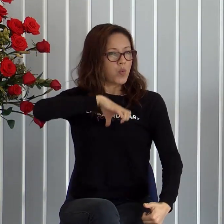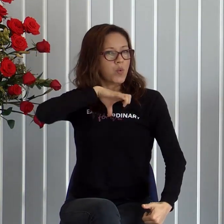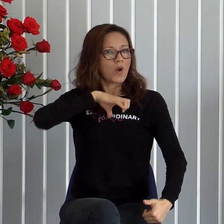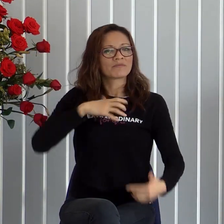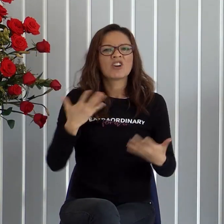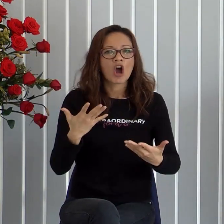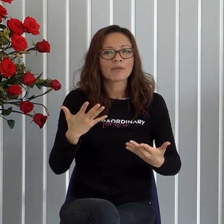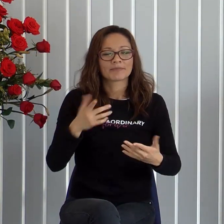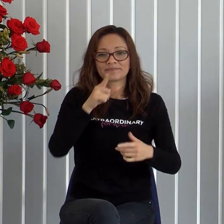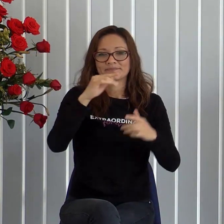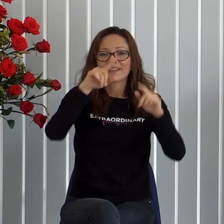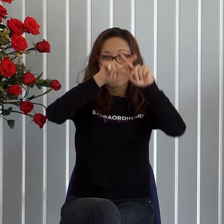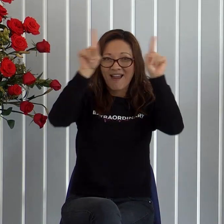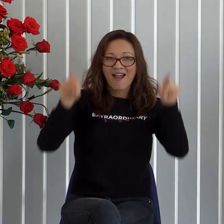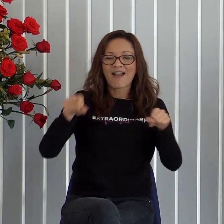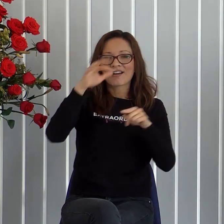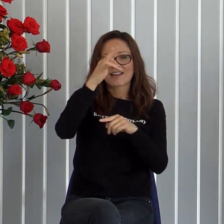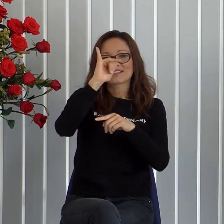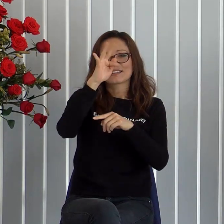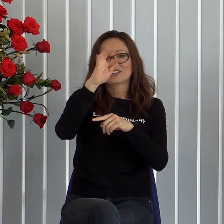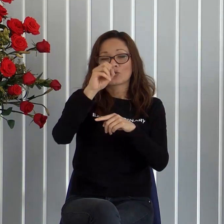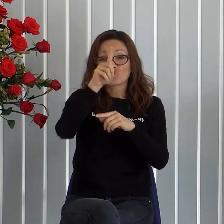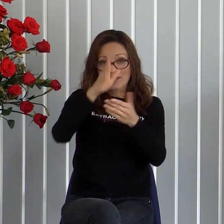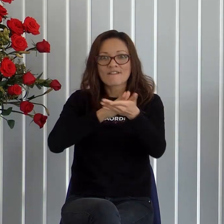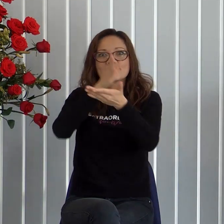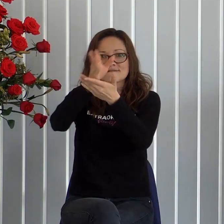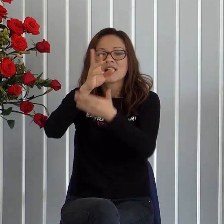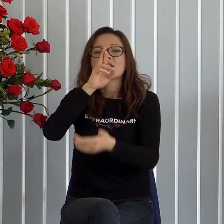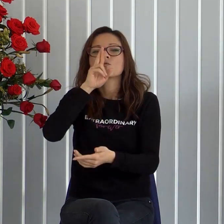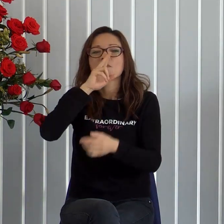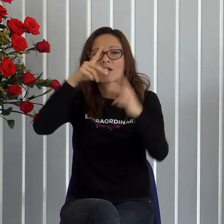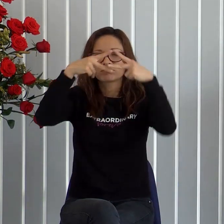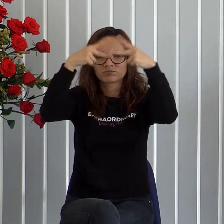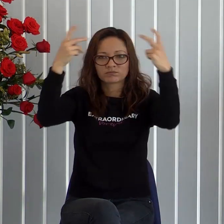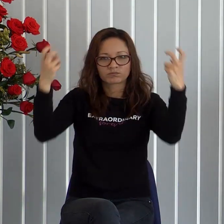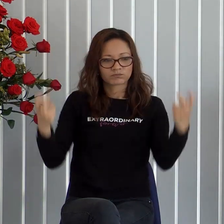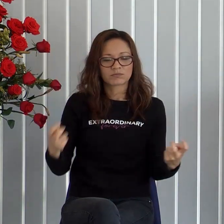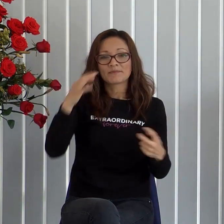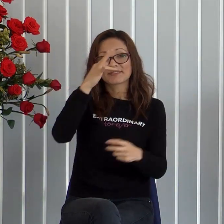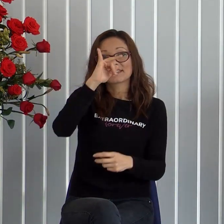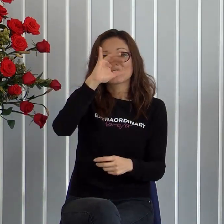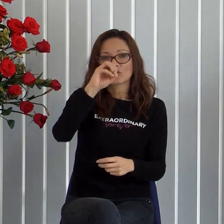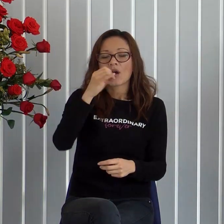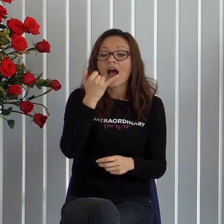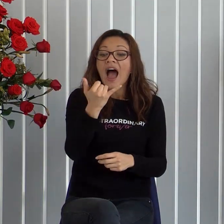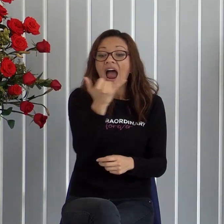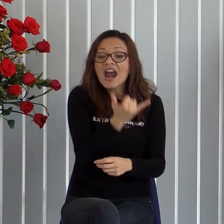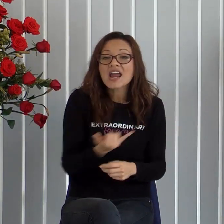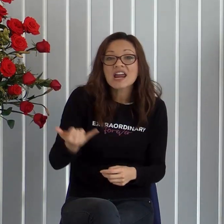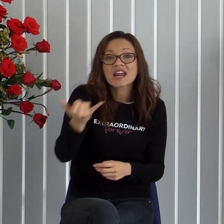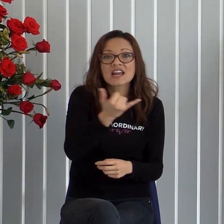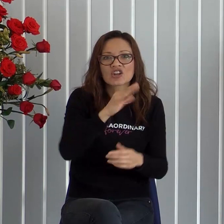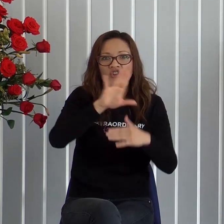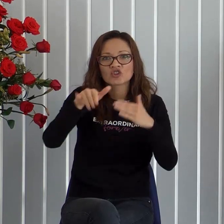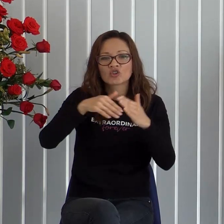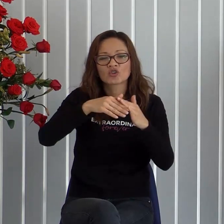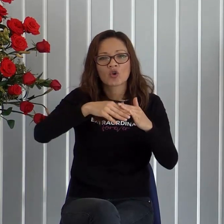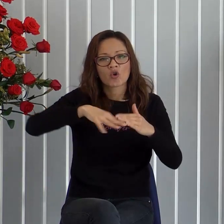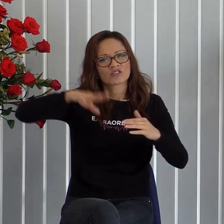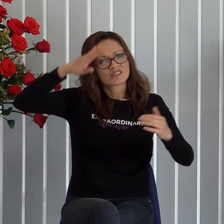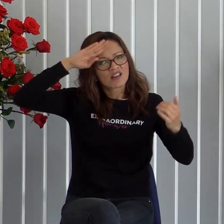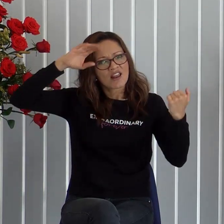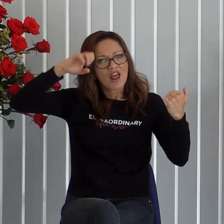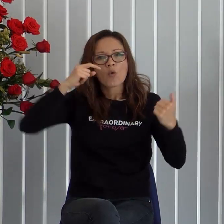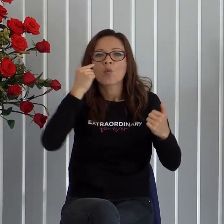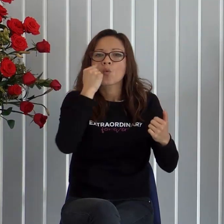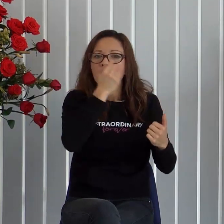el arco de Tito está... Usted va a Roma, ahí está el arco de Tito, en donde traen a todos los generales judíos, a todo